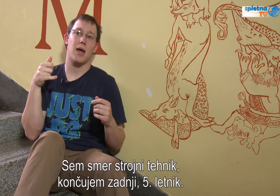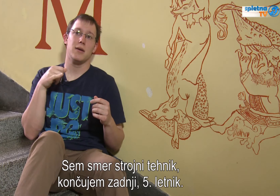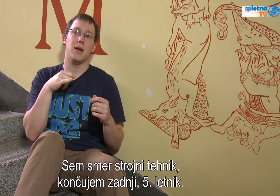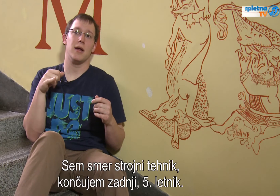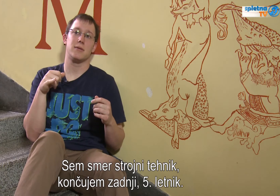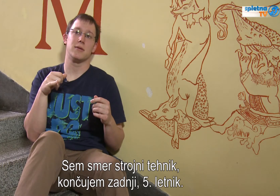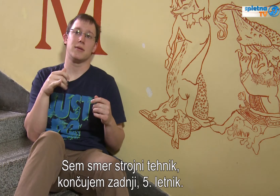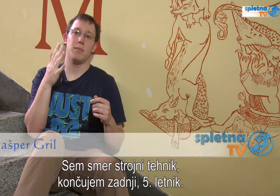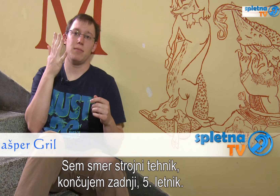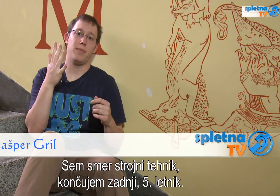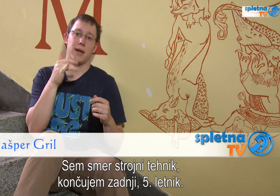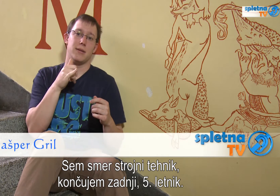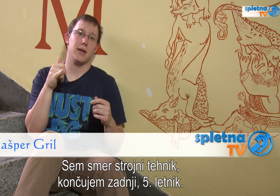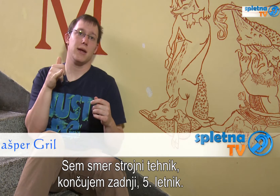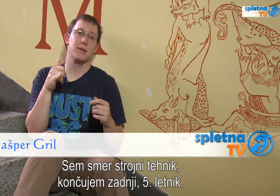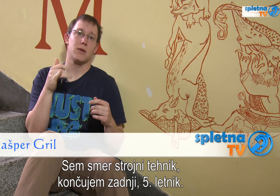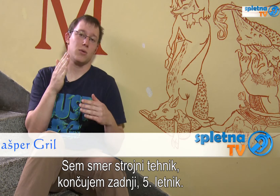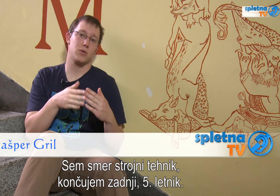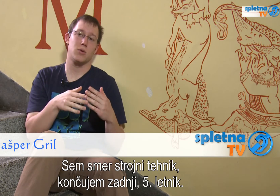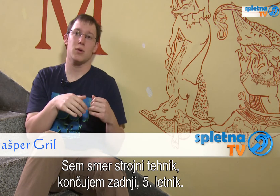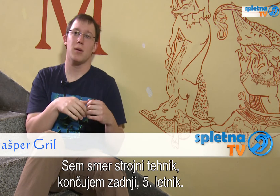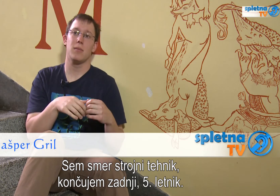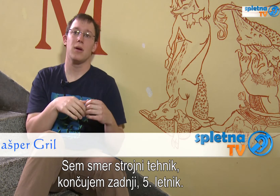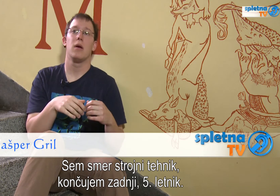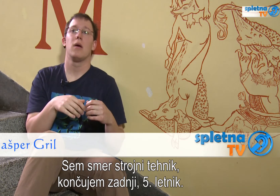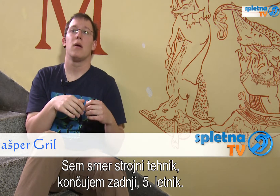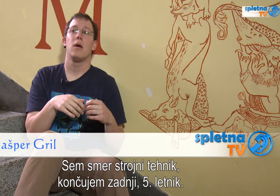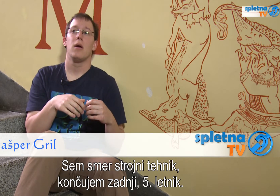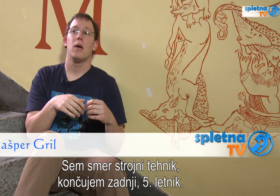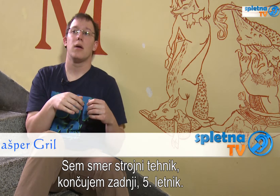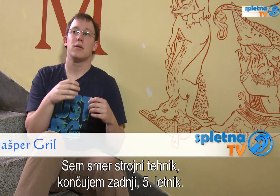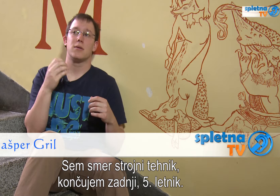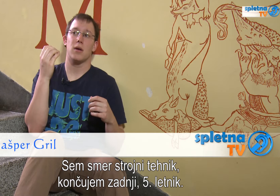Zadnji letnik sem 5. letnik, končujem in